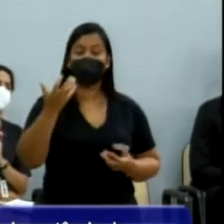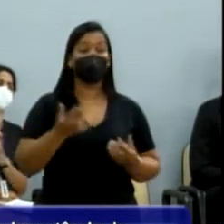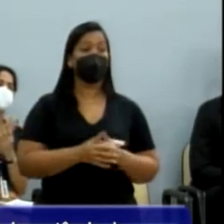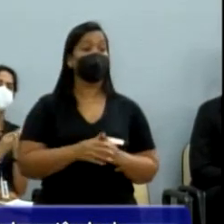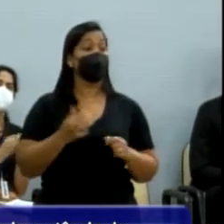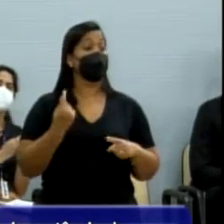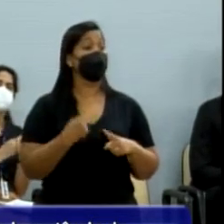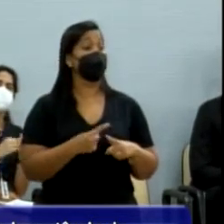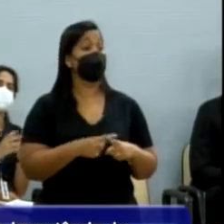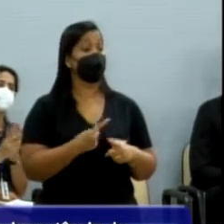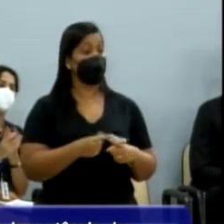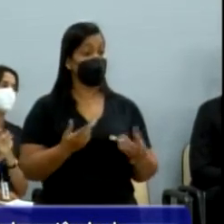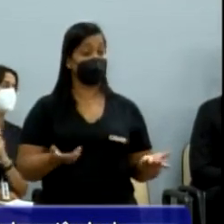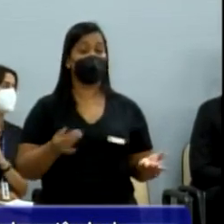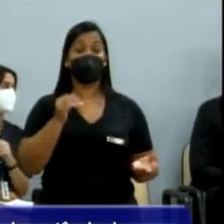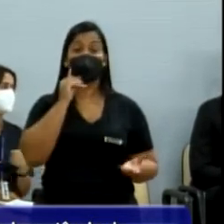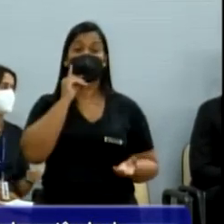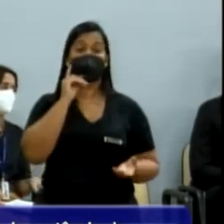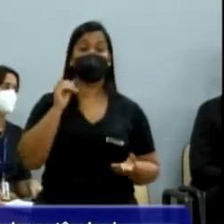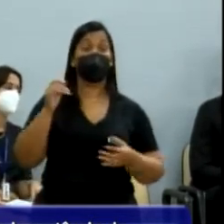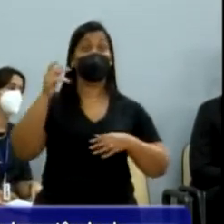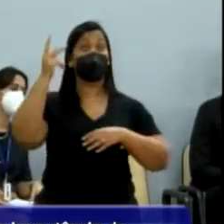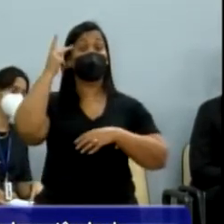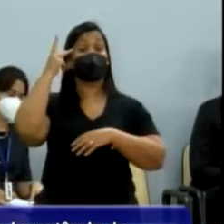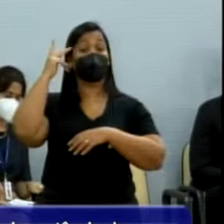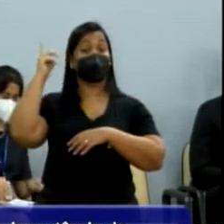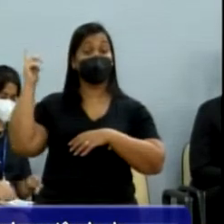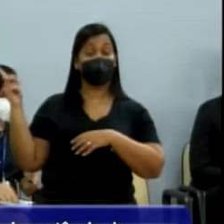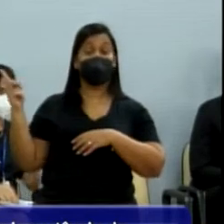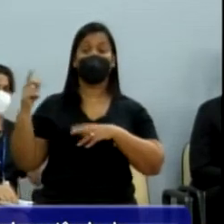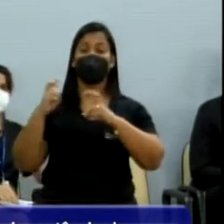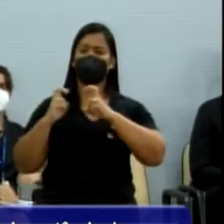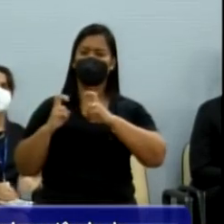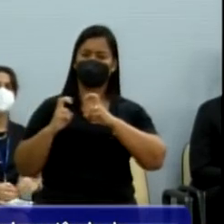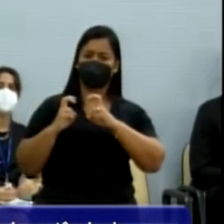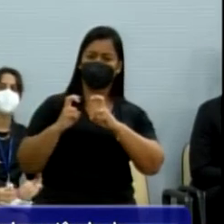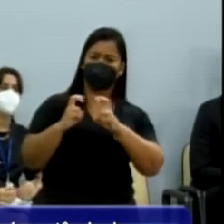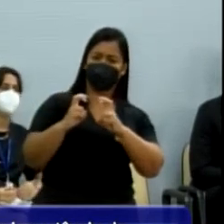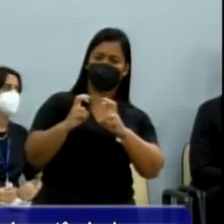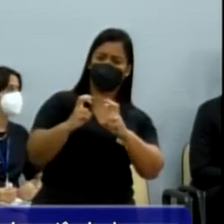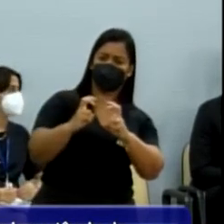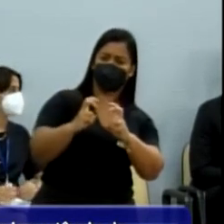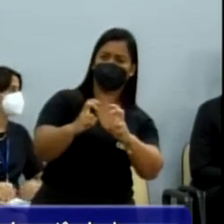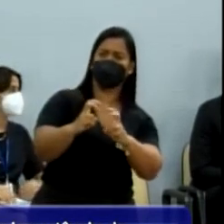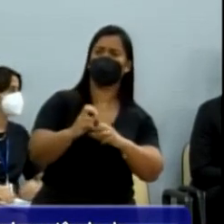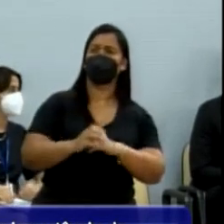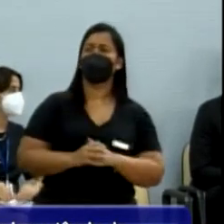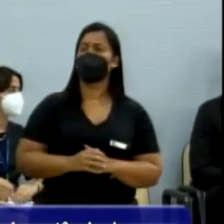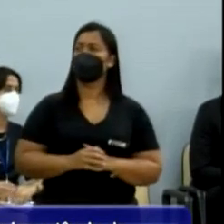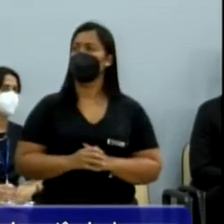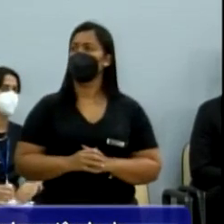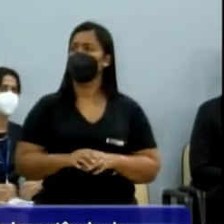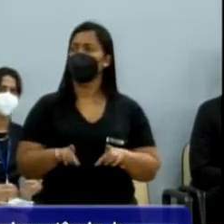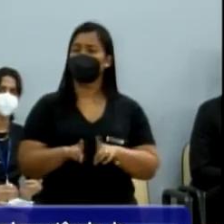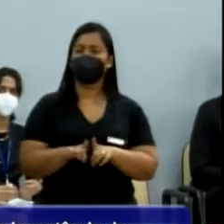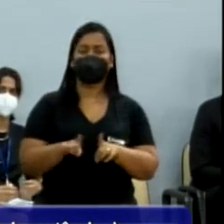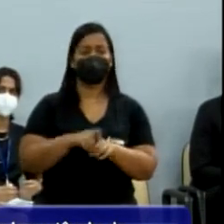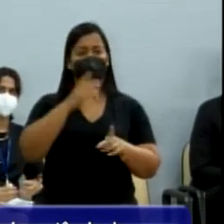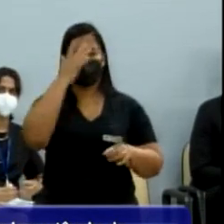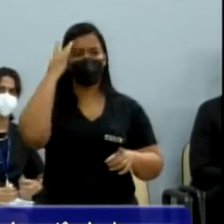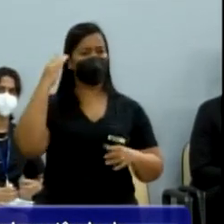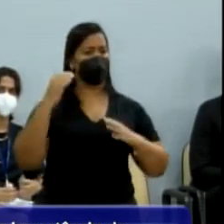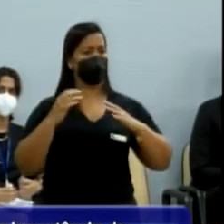Porque você pega São Paulo, por exemplo, o metrô, empresários usam o metrô, executivos usam o